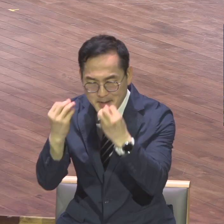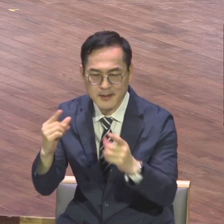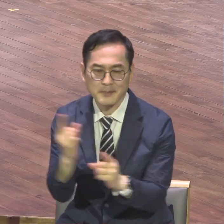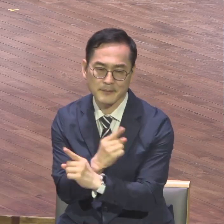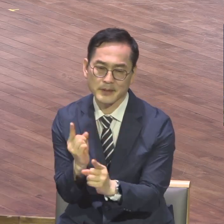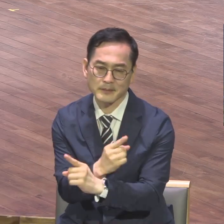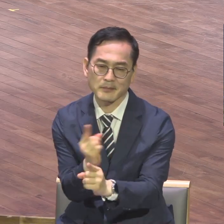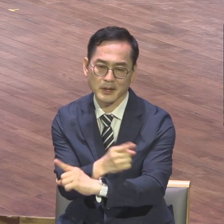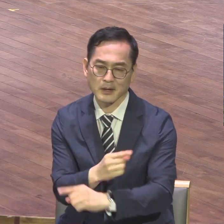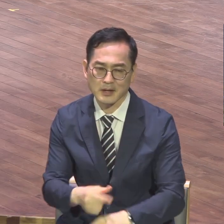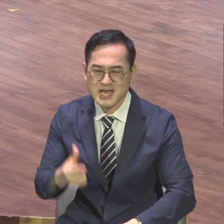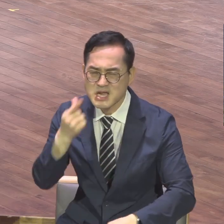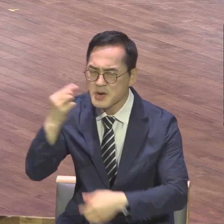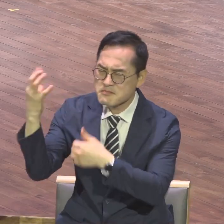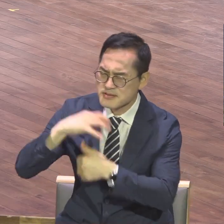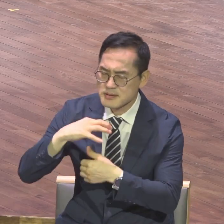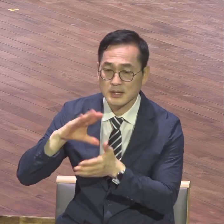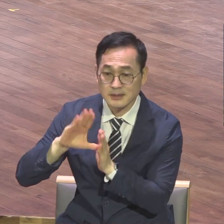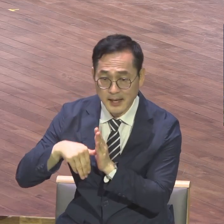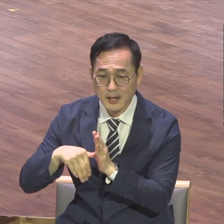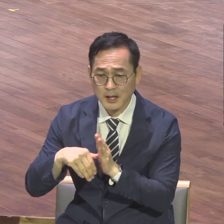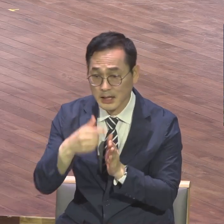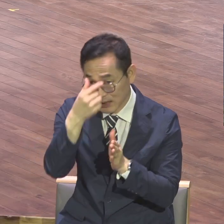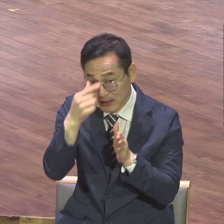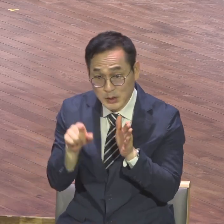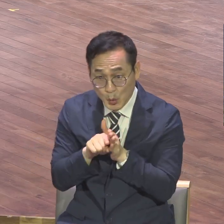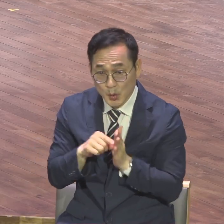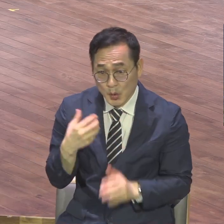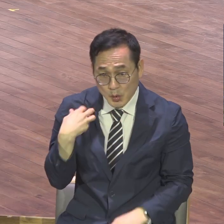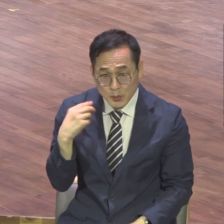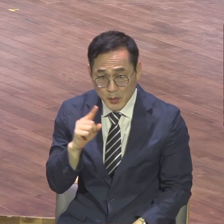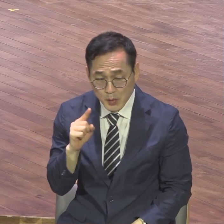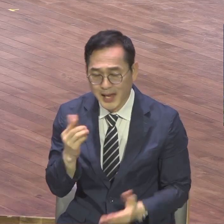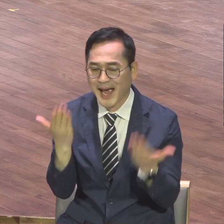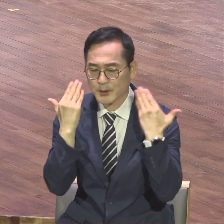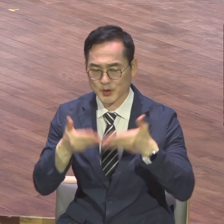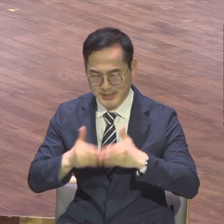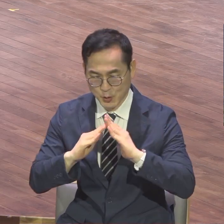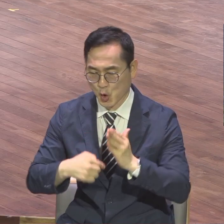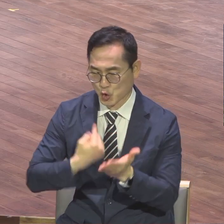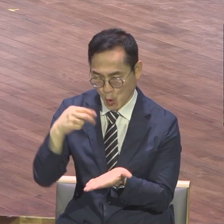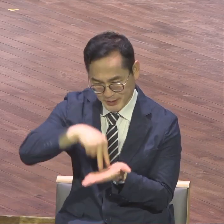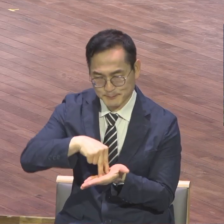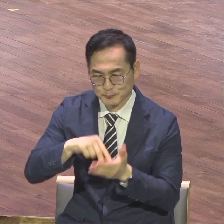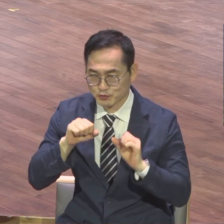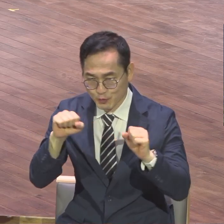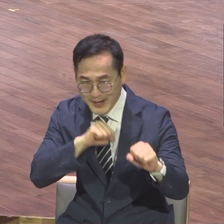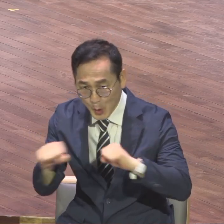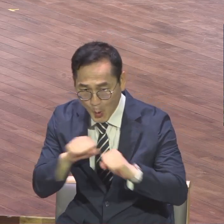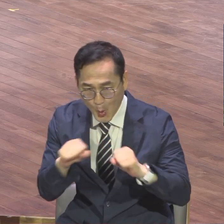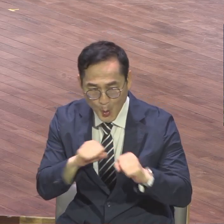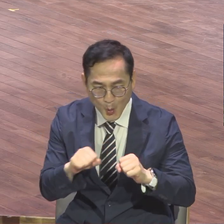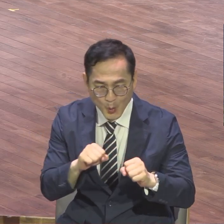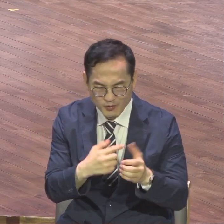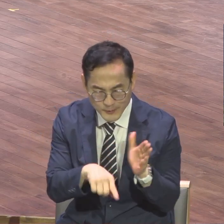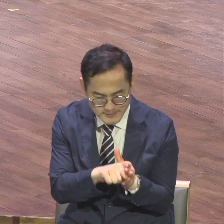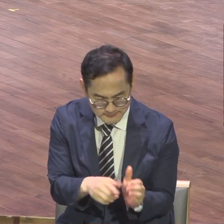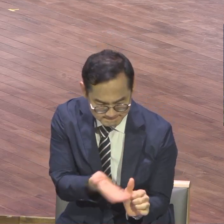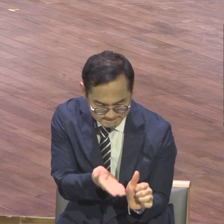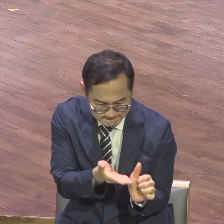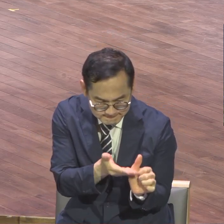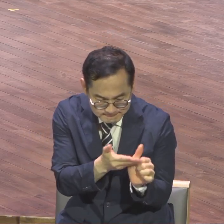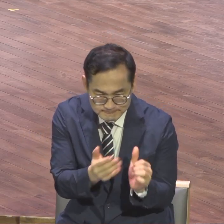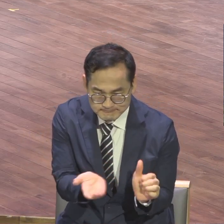일제 강점기에는요, 기독교가 이 학교를 세우고 독립을 위한 인재를 주도적으로